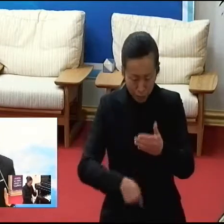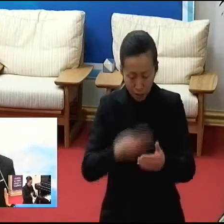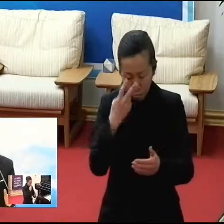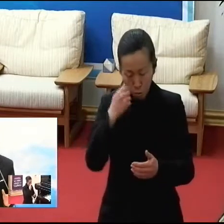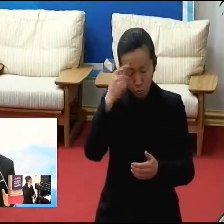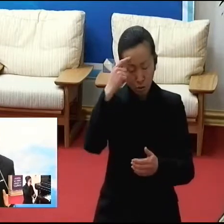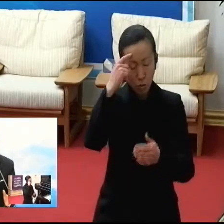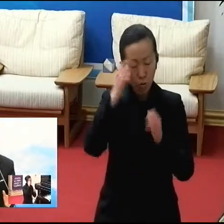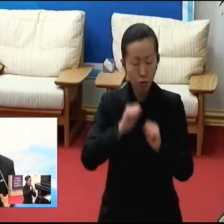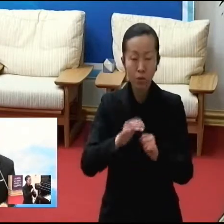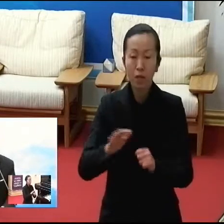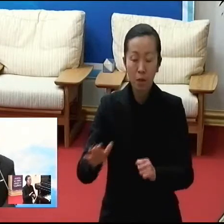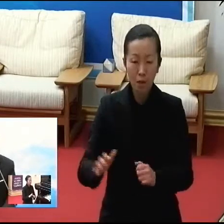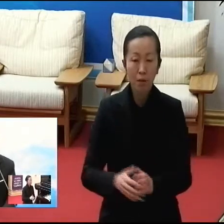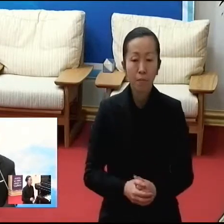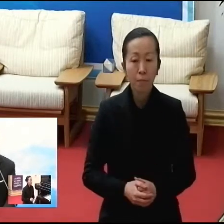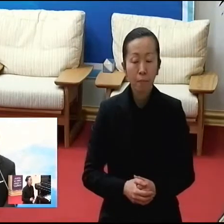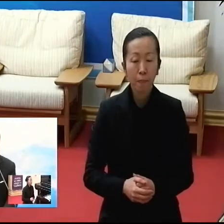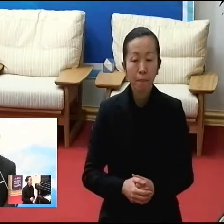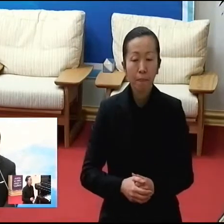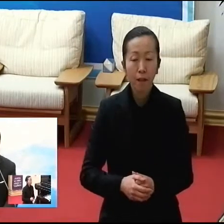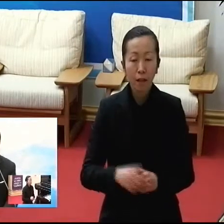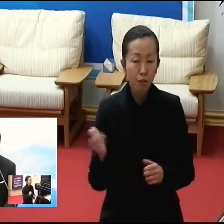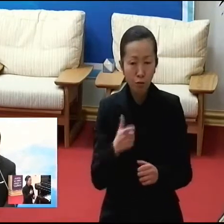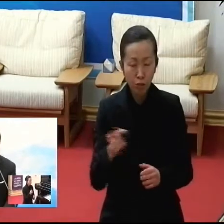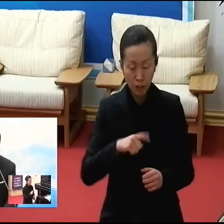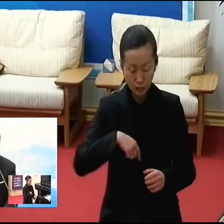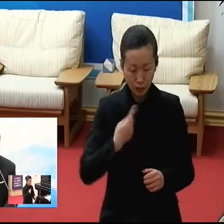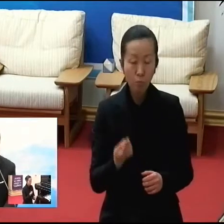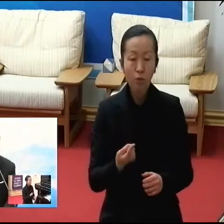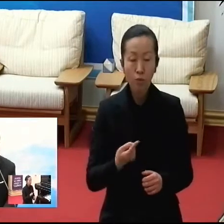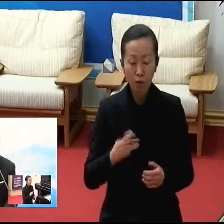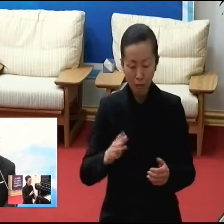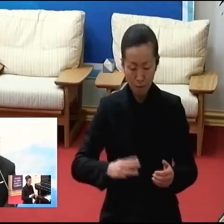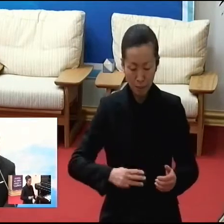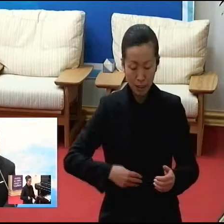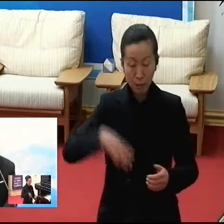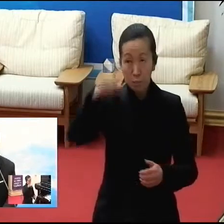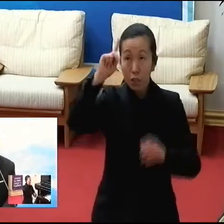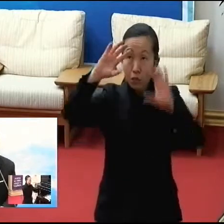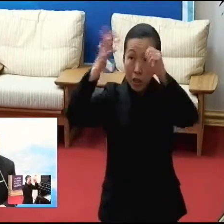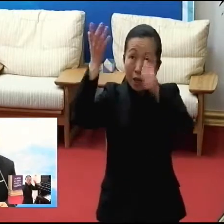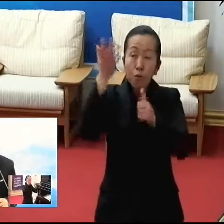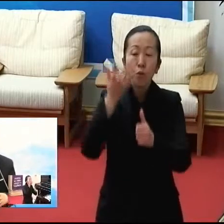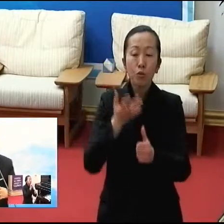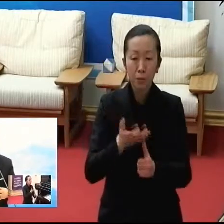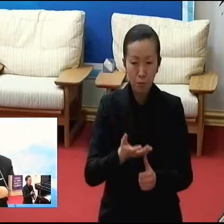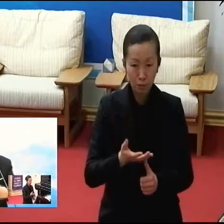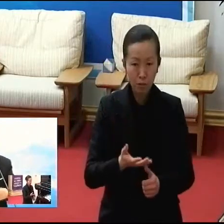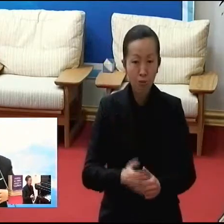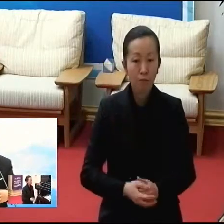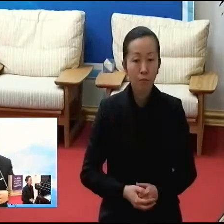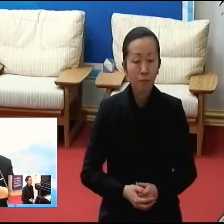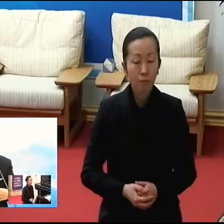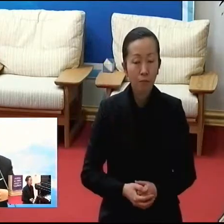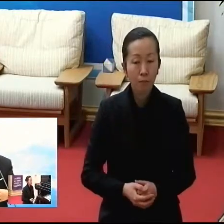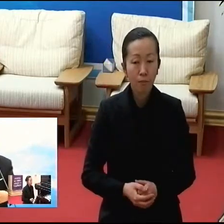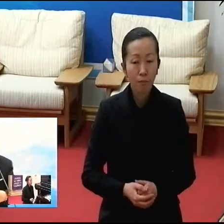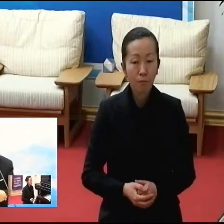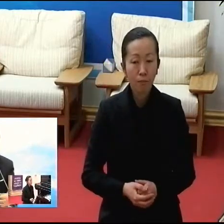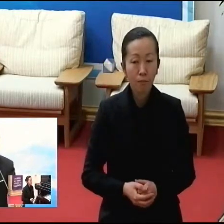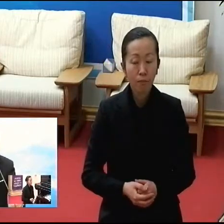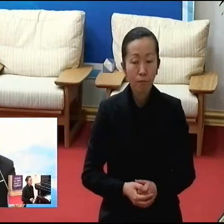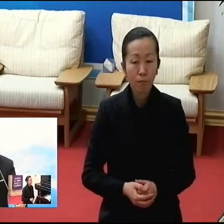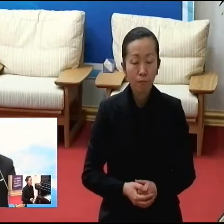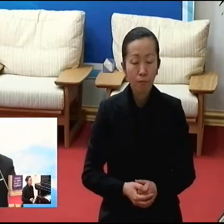想すれば、 금방 내 영혼에 하나님 나라가 임합니다. 早速自分の魂に神の御国が望まれます。 그러면 그 파장이 일어나서